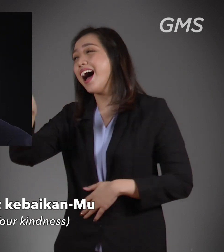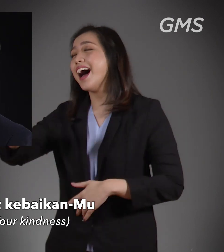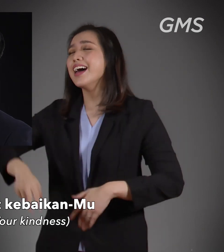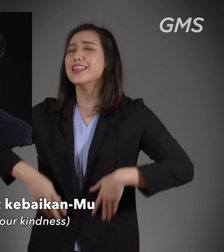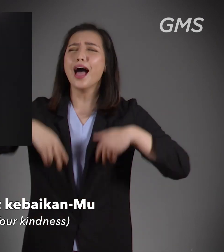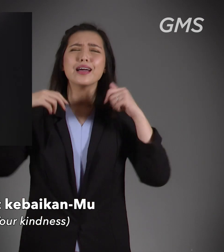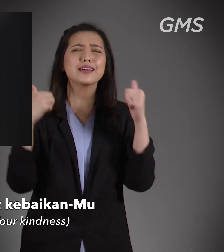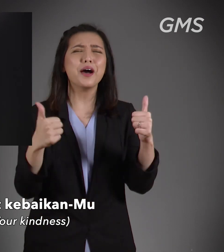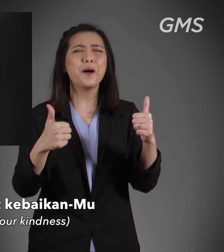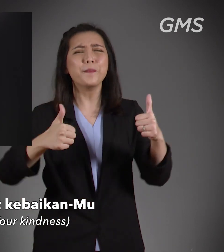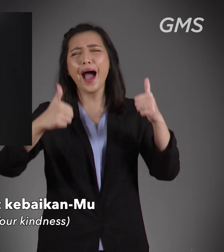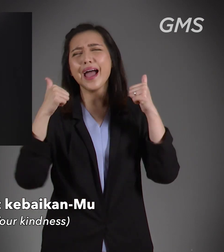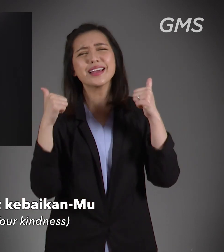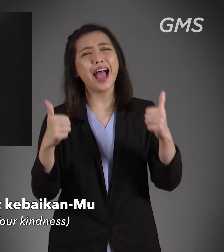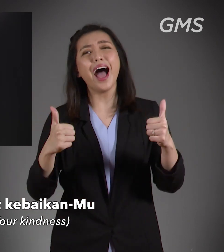kulihat